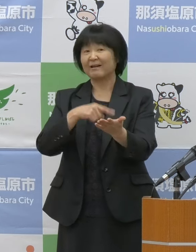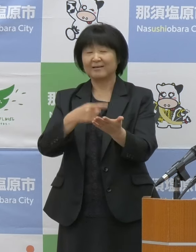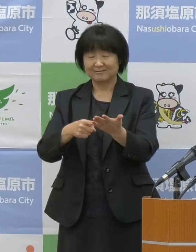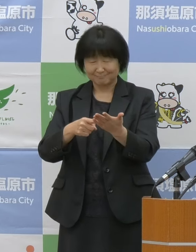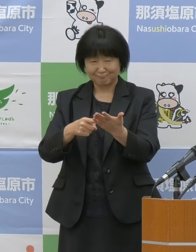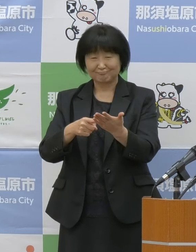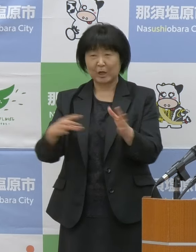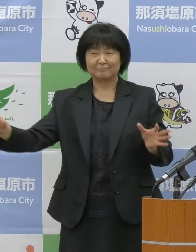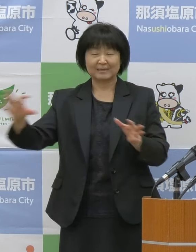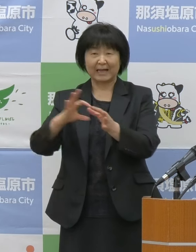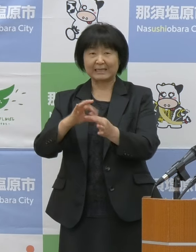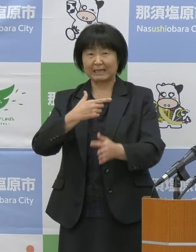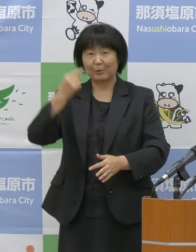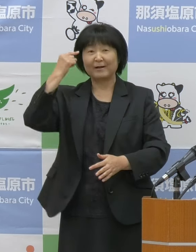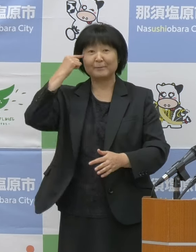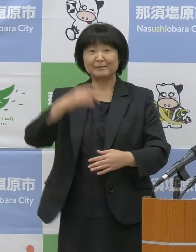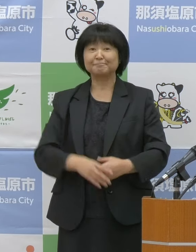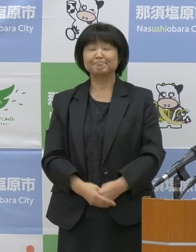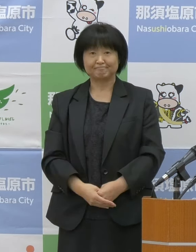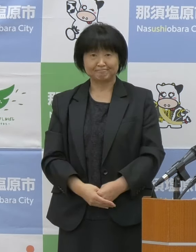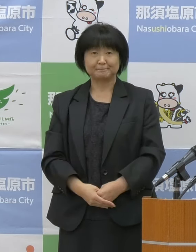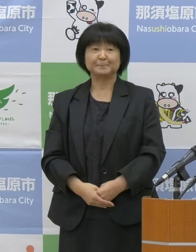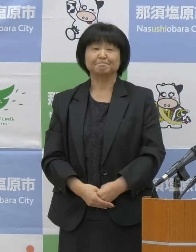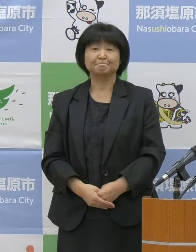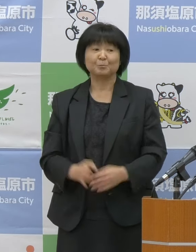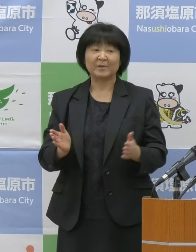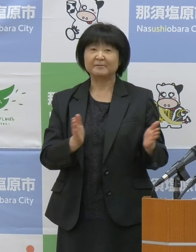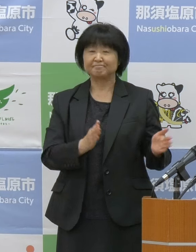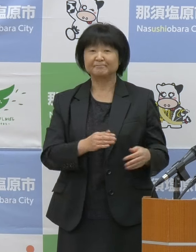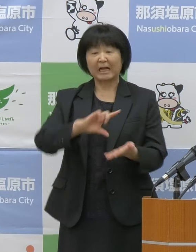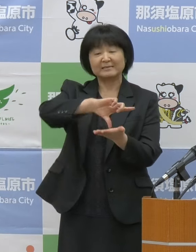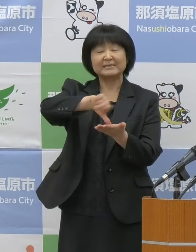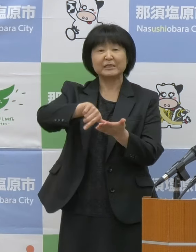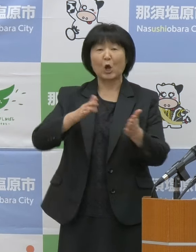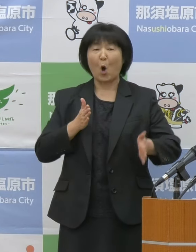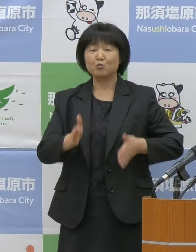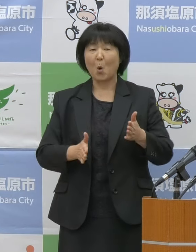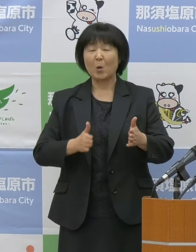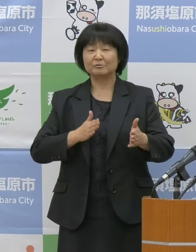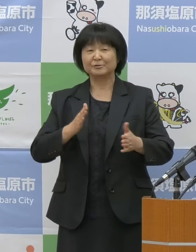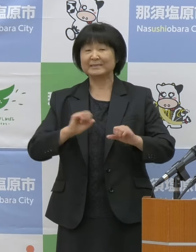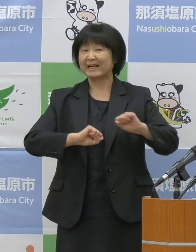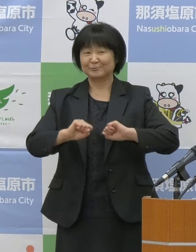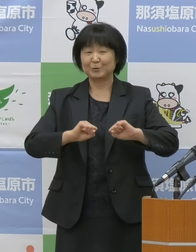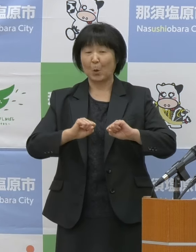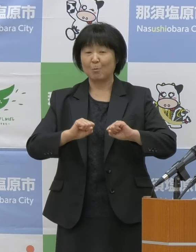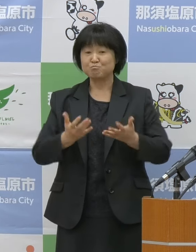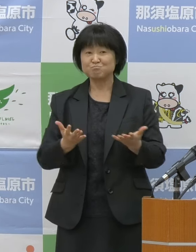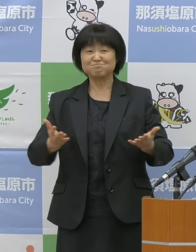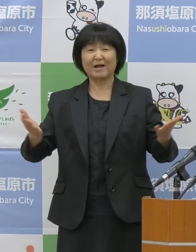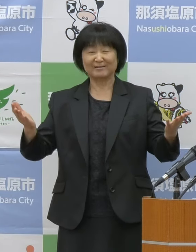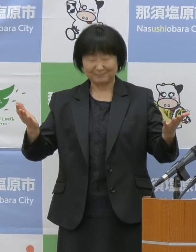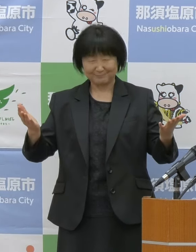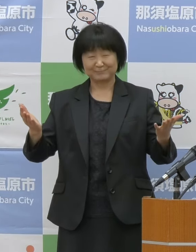課題解決に活用していきたいと考えております。そしてまた地域でのスポーツ活動の機運醸成を図